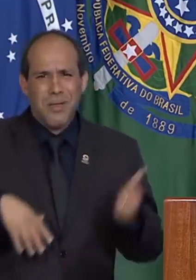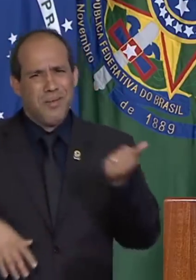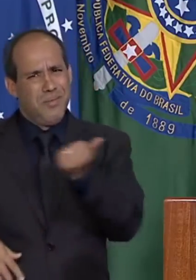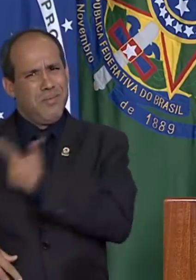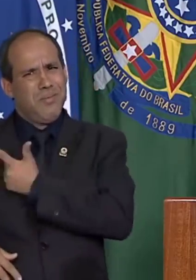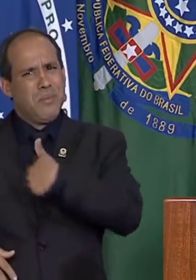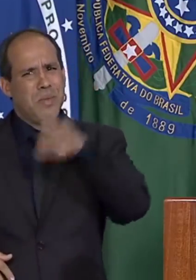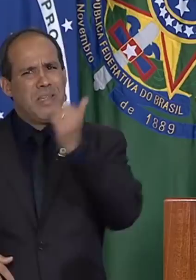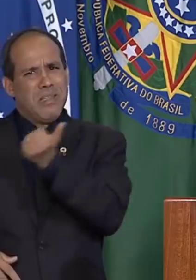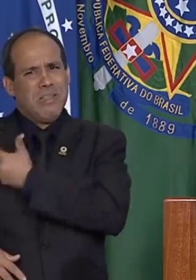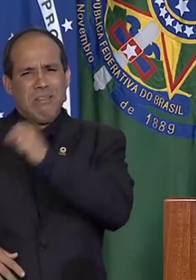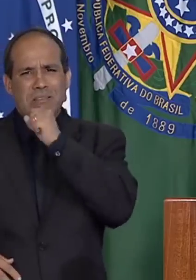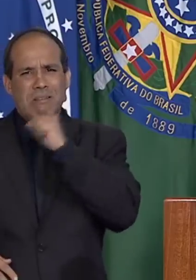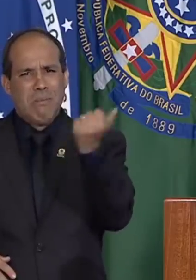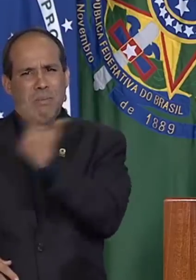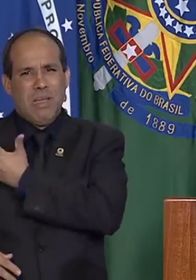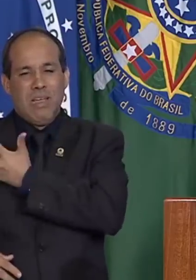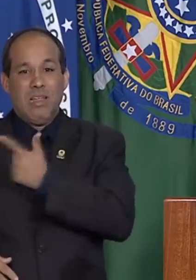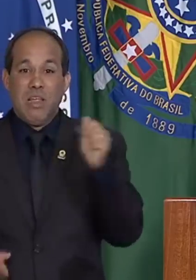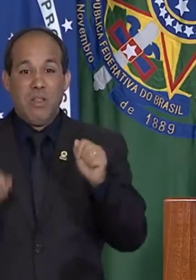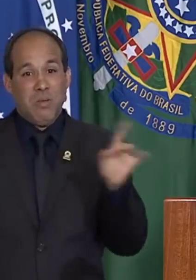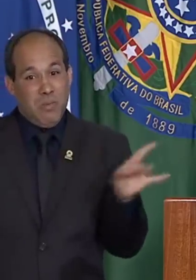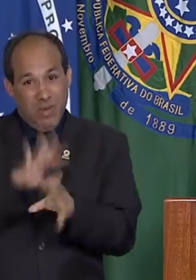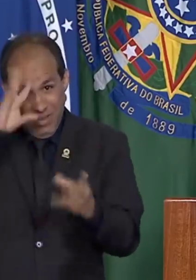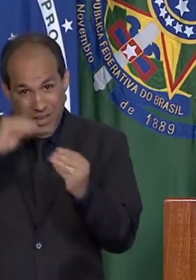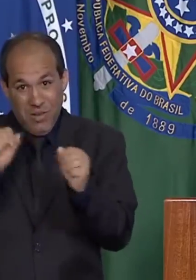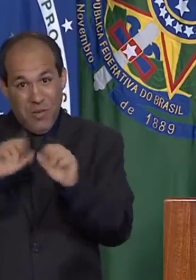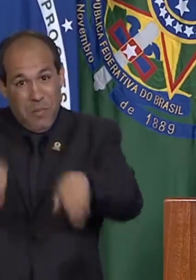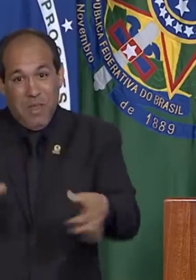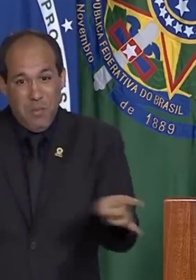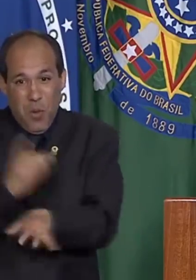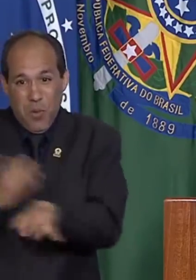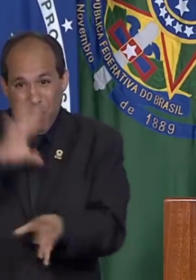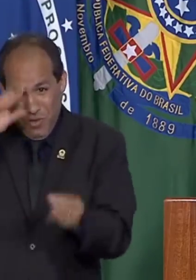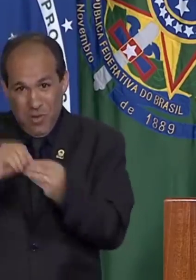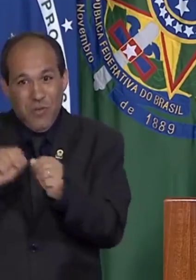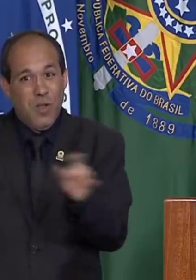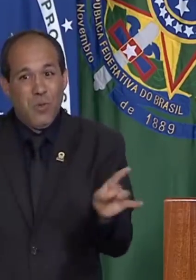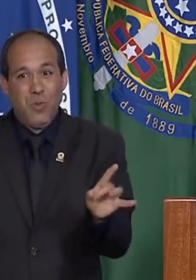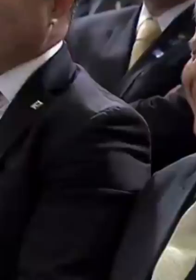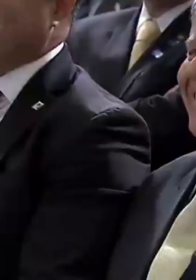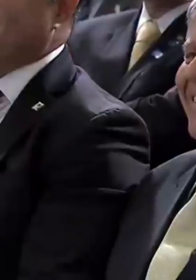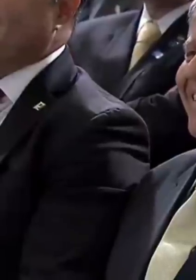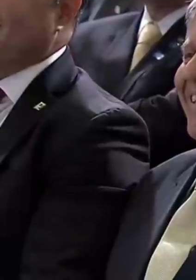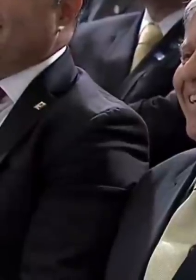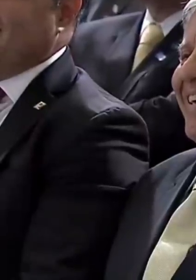muito. É, se ele está fazendo tudo, imagina o senhor. Está fazendo muito mais.